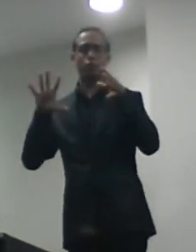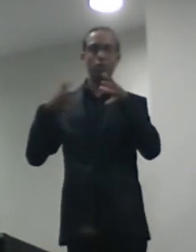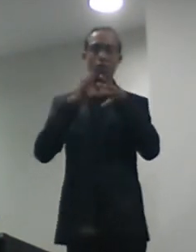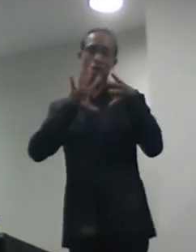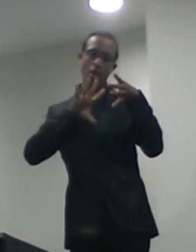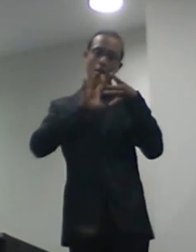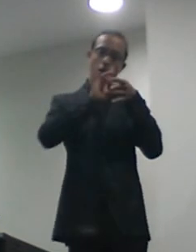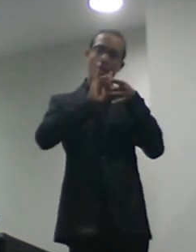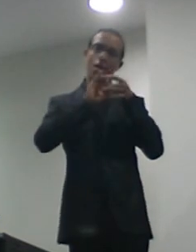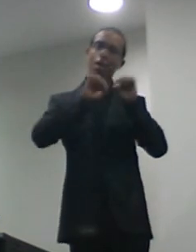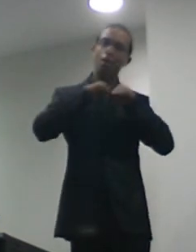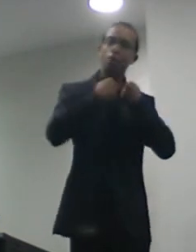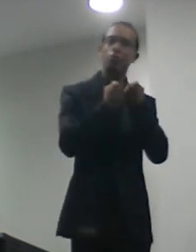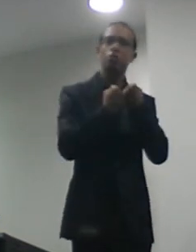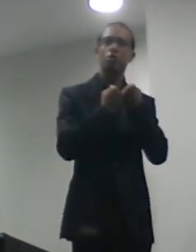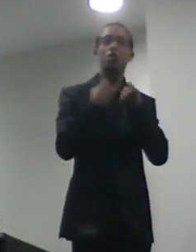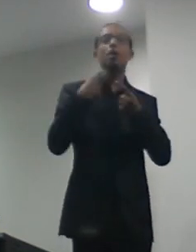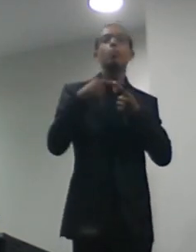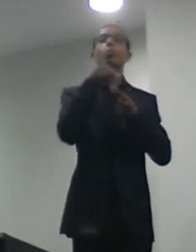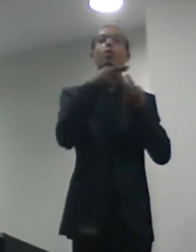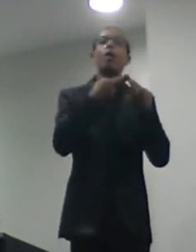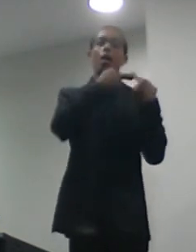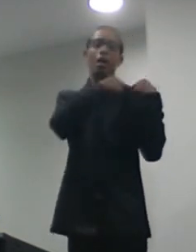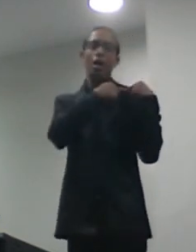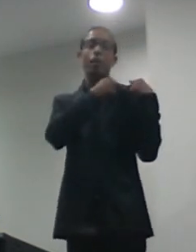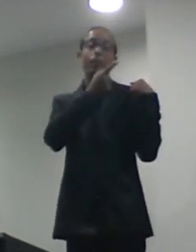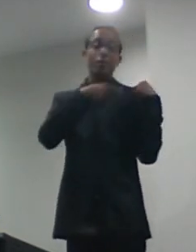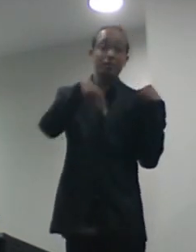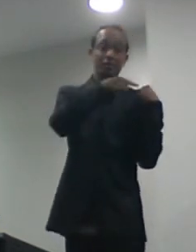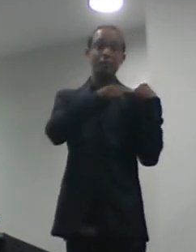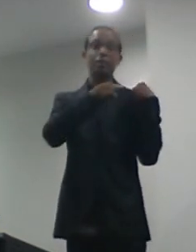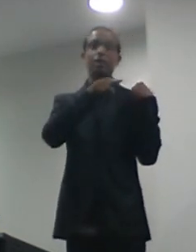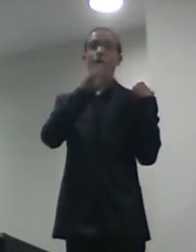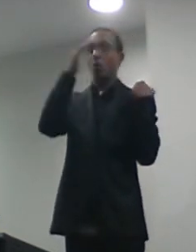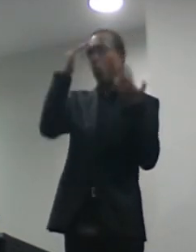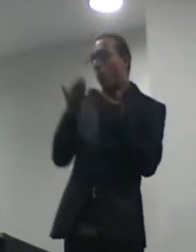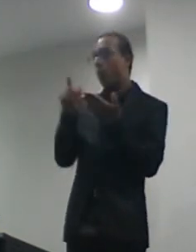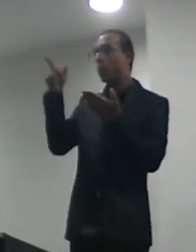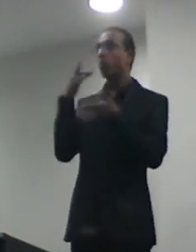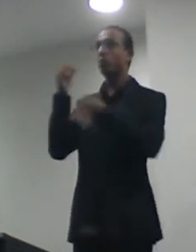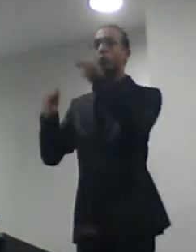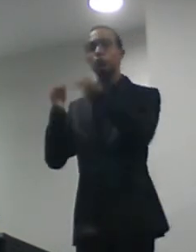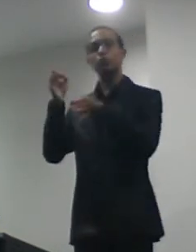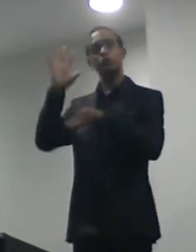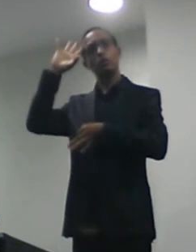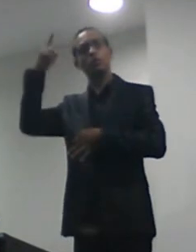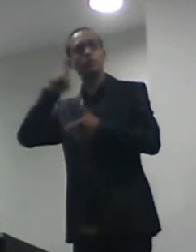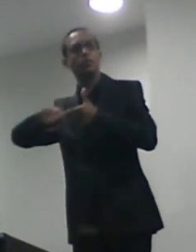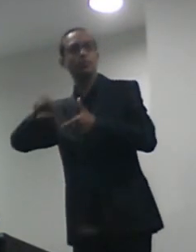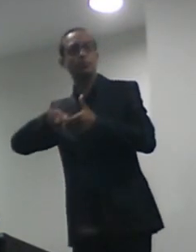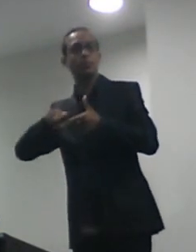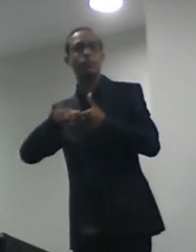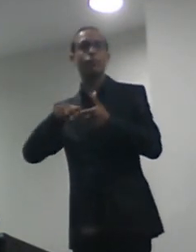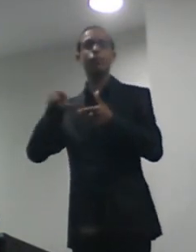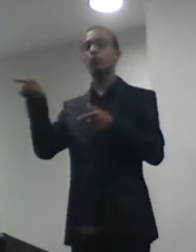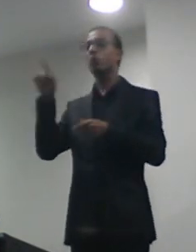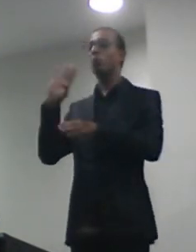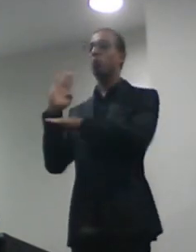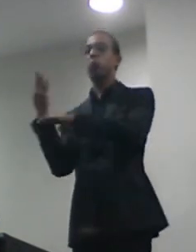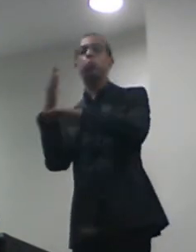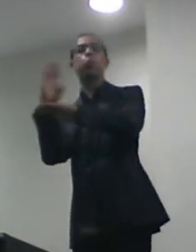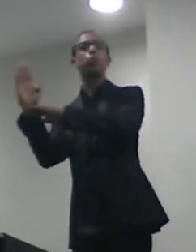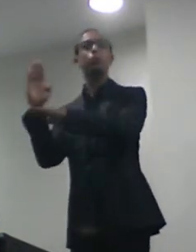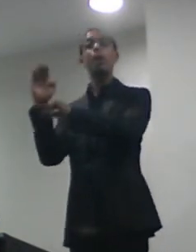sociedade. Porque eles representam o Estado e a sociedade confia no magistrado para solucionar seus conflitos. O tubarão seria, na verdade, o